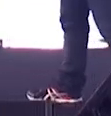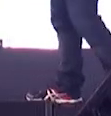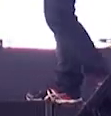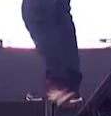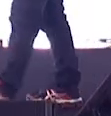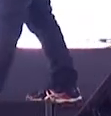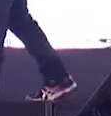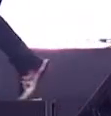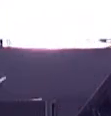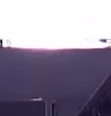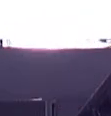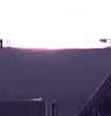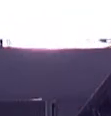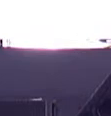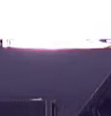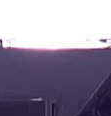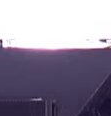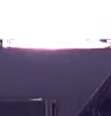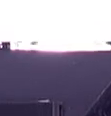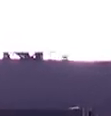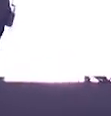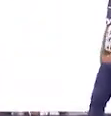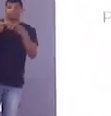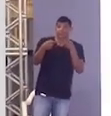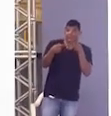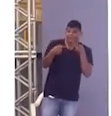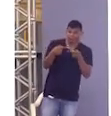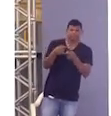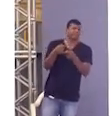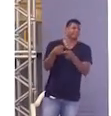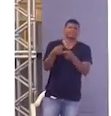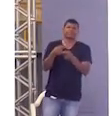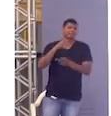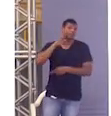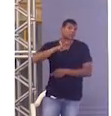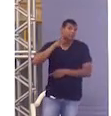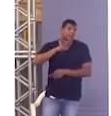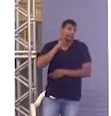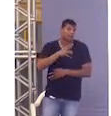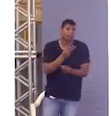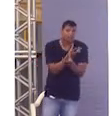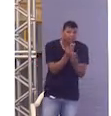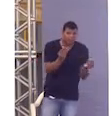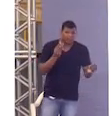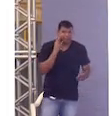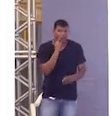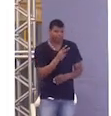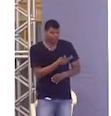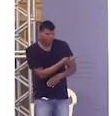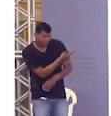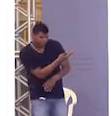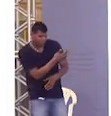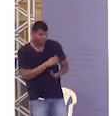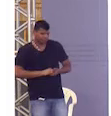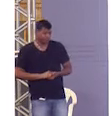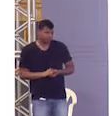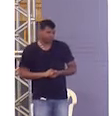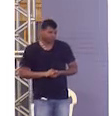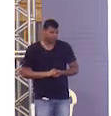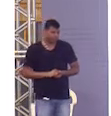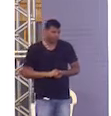propriedade, é uma das propriedades mais legais, é a 7. Você tem, ó, A elevado a